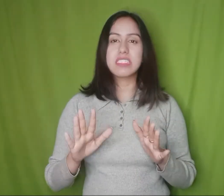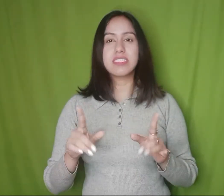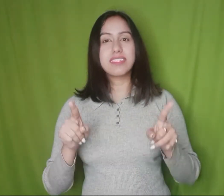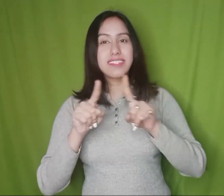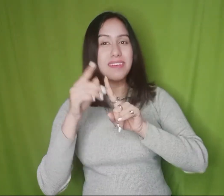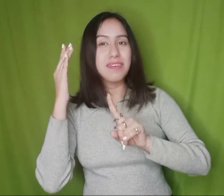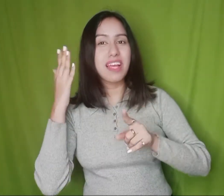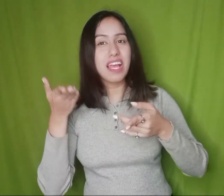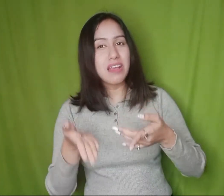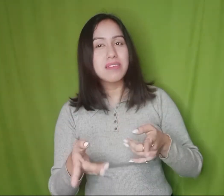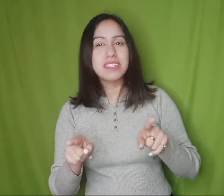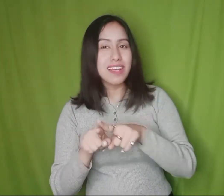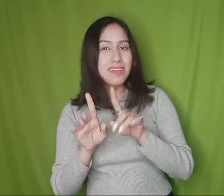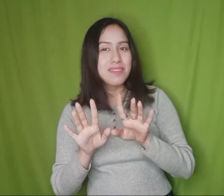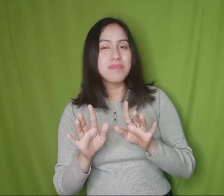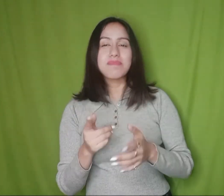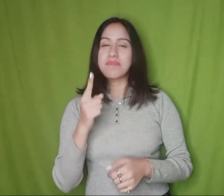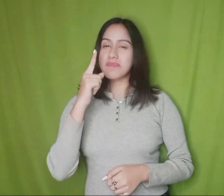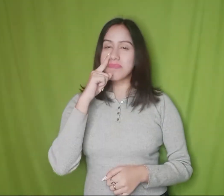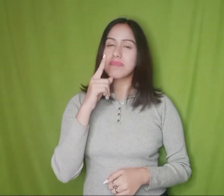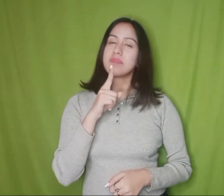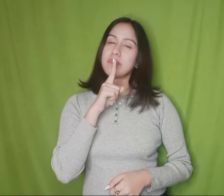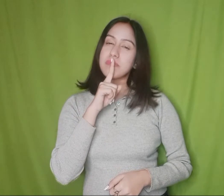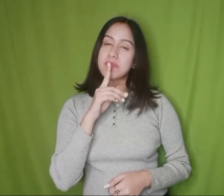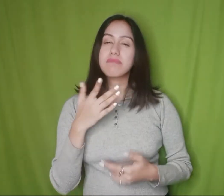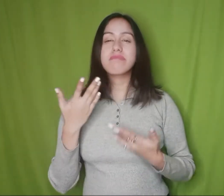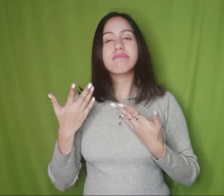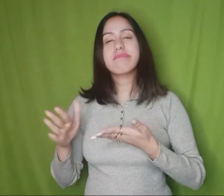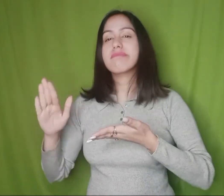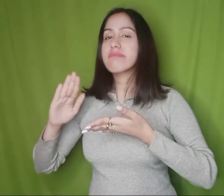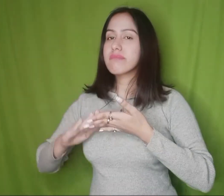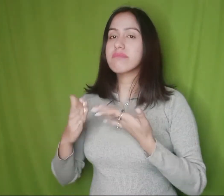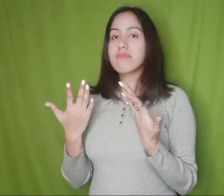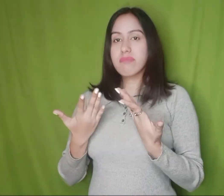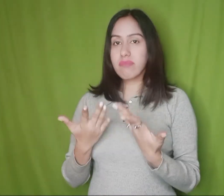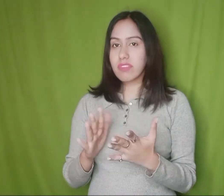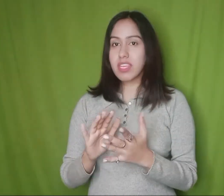पर कुर्बानी देती हैं। मीराबाई मान गई।